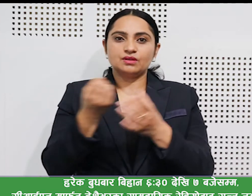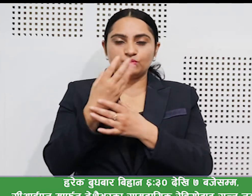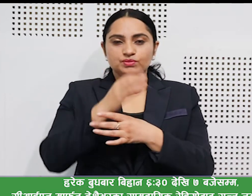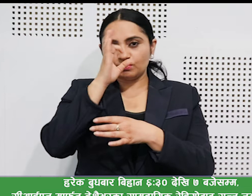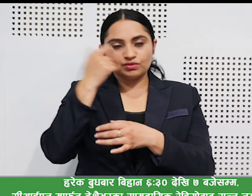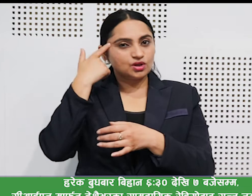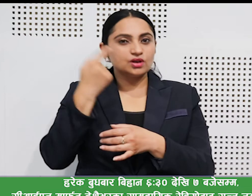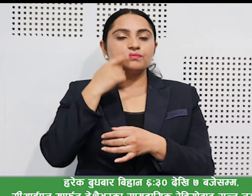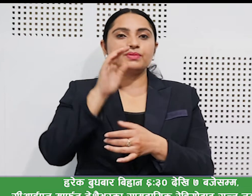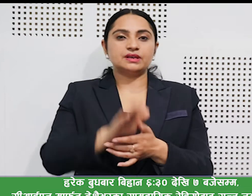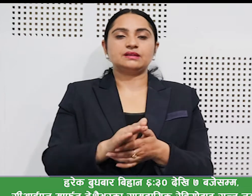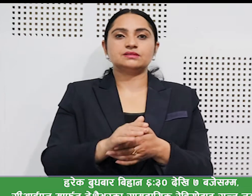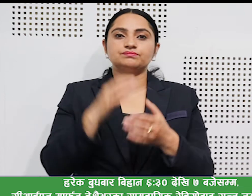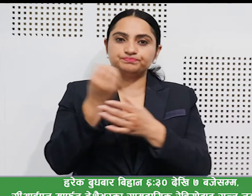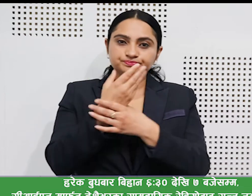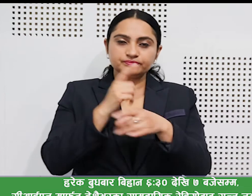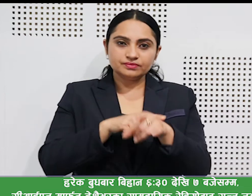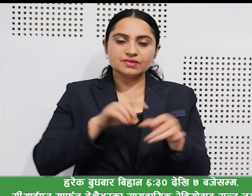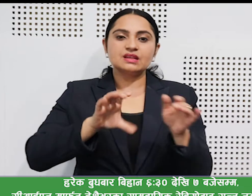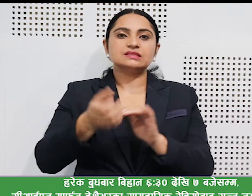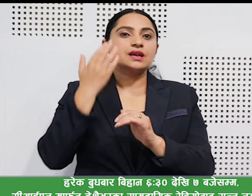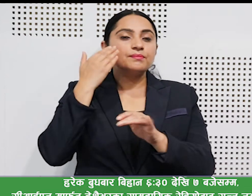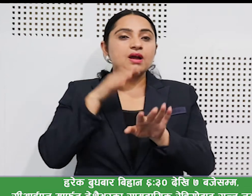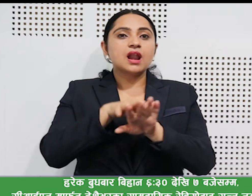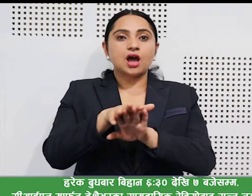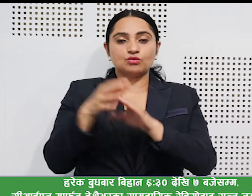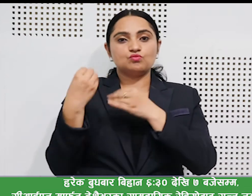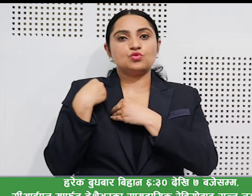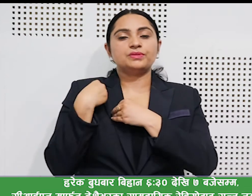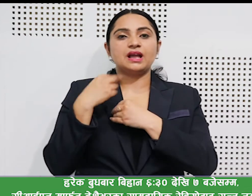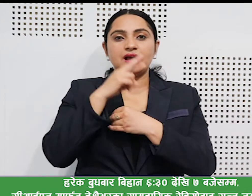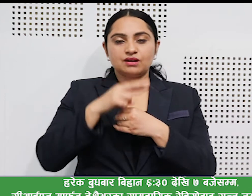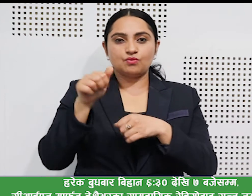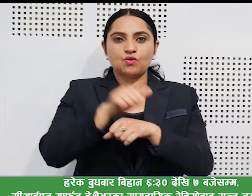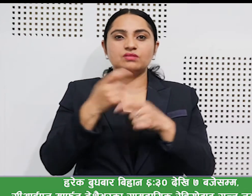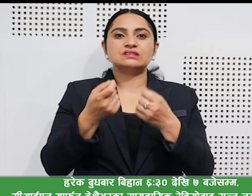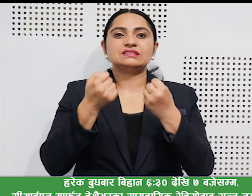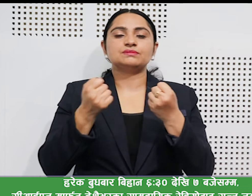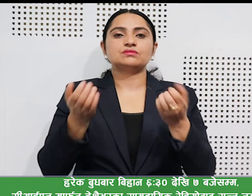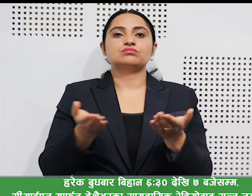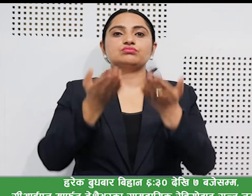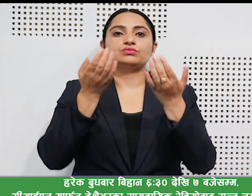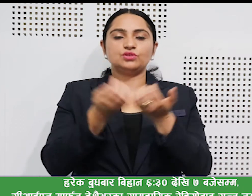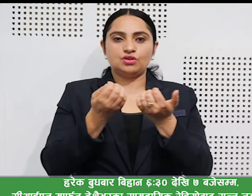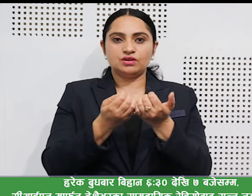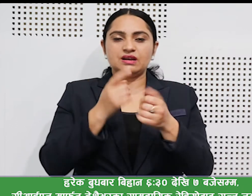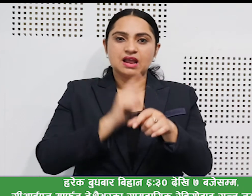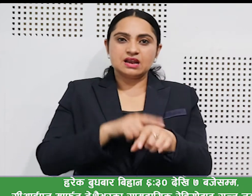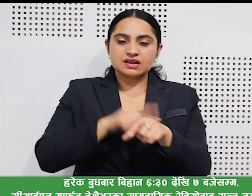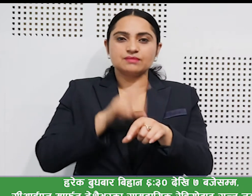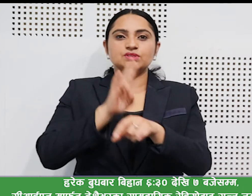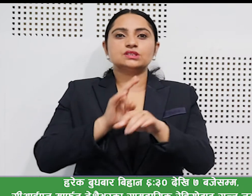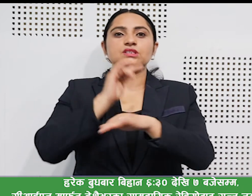भनाइ छ। विपदको समयमा स्थानीय महिलाहरूले खेल्न सक्ने भूमिका र उनीहरूको क्षमता अभिवृद्धि गराउन बेला बेला